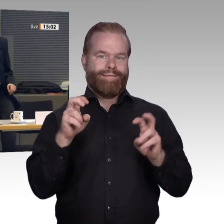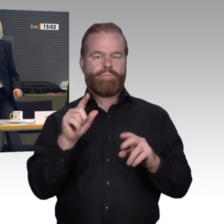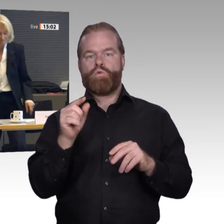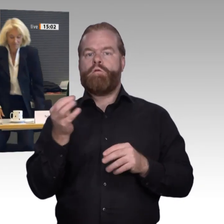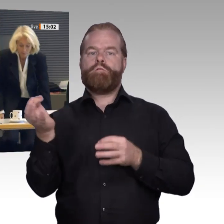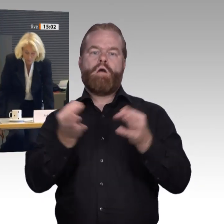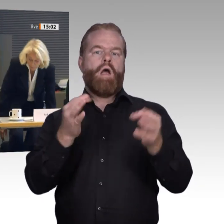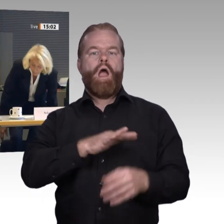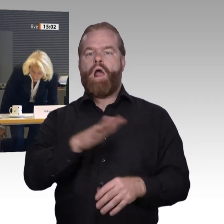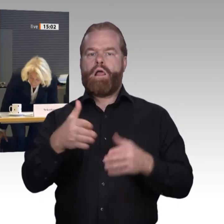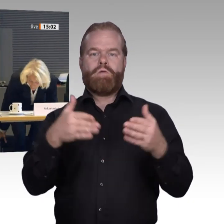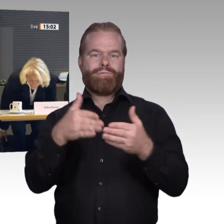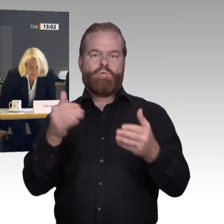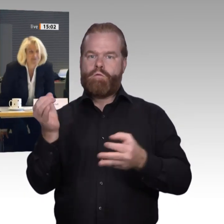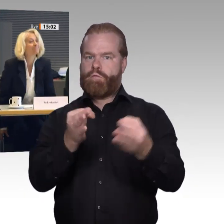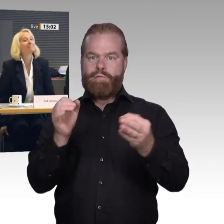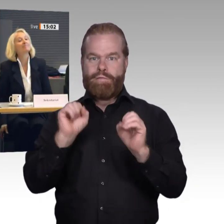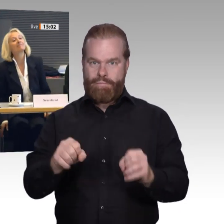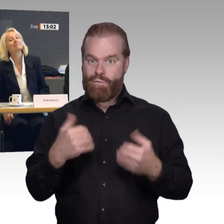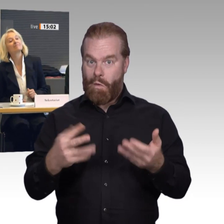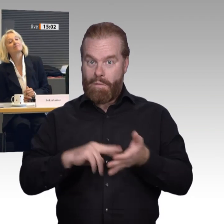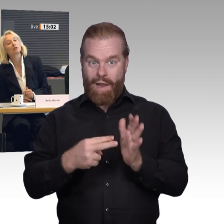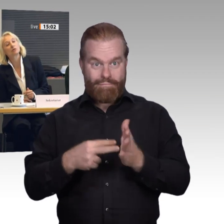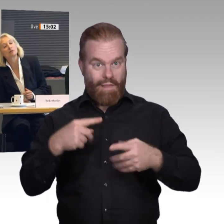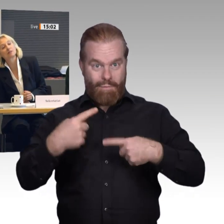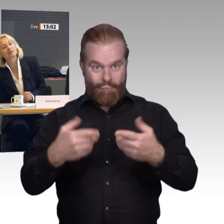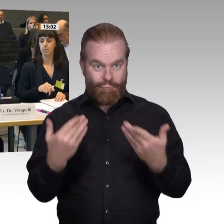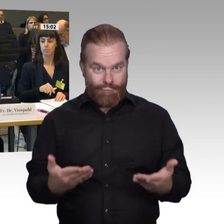Deutschen Gewerkschaftsbund Herrn Ingo Schäfer.